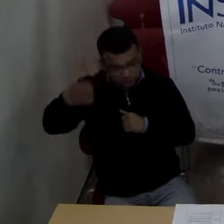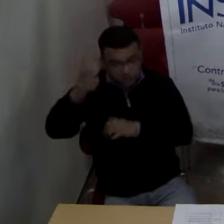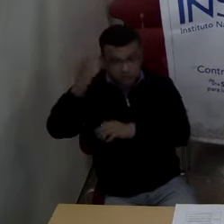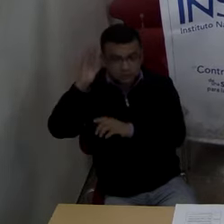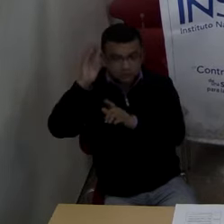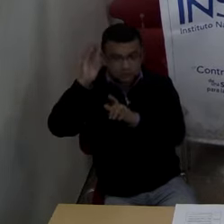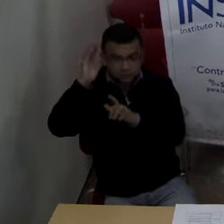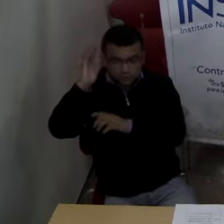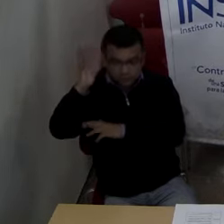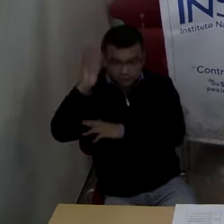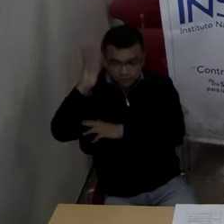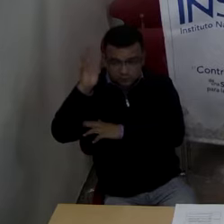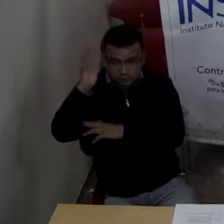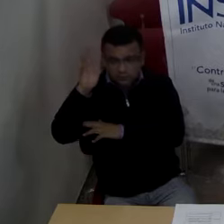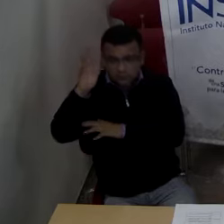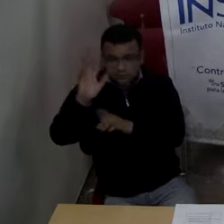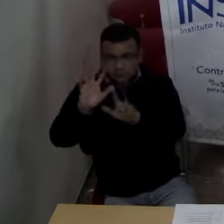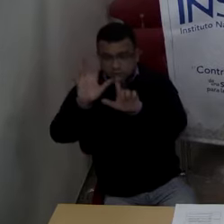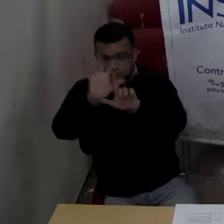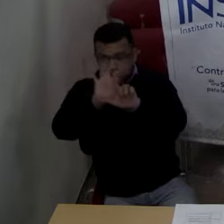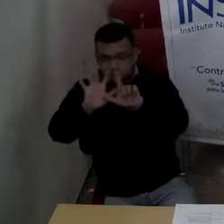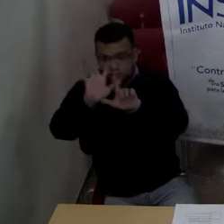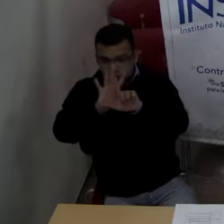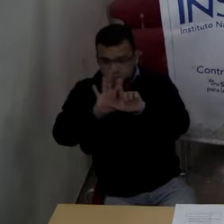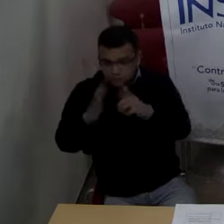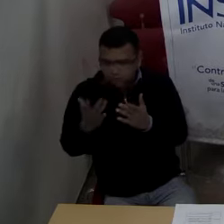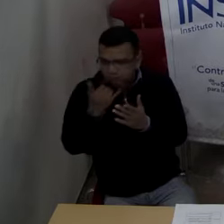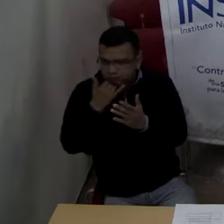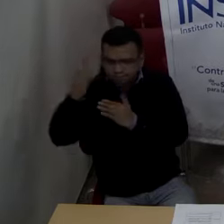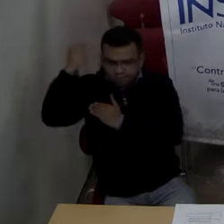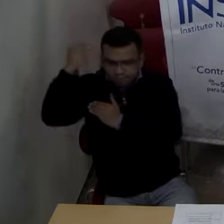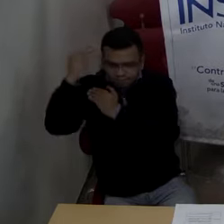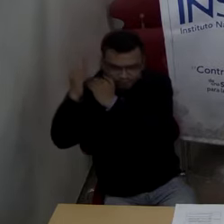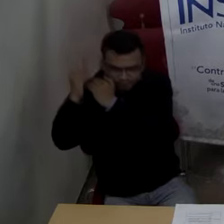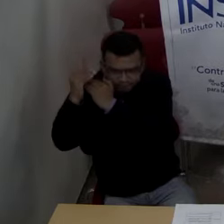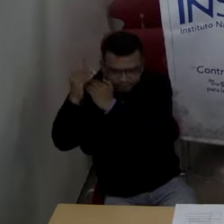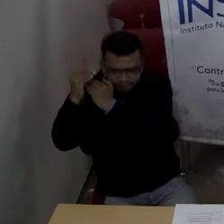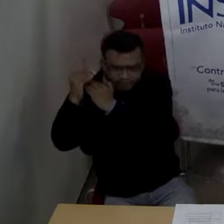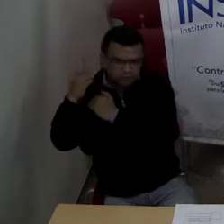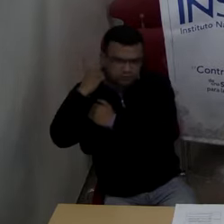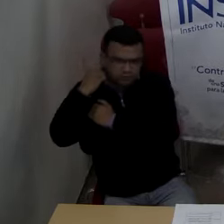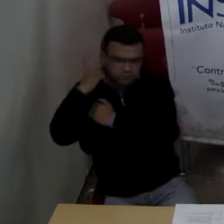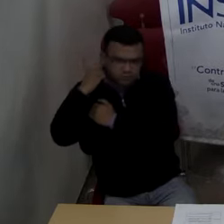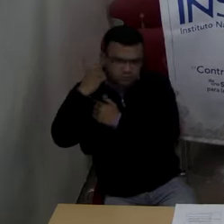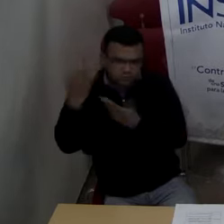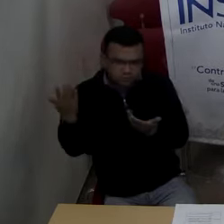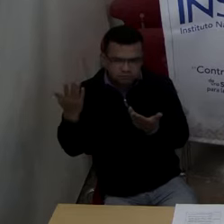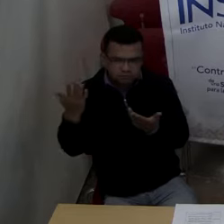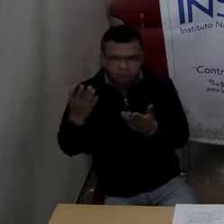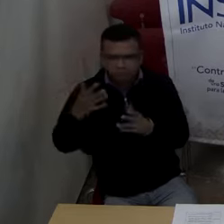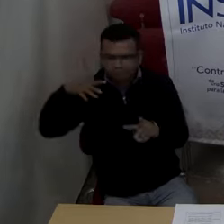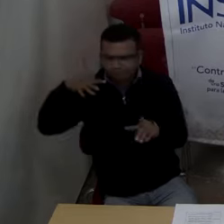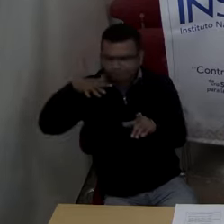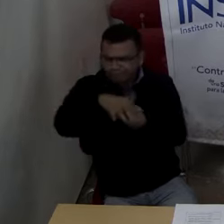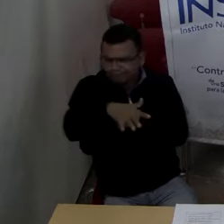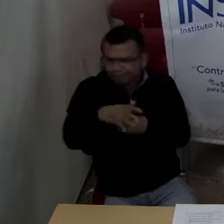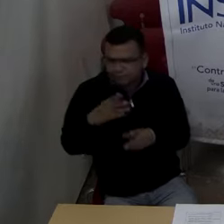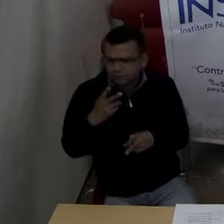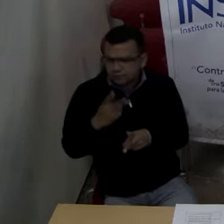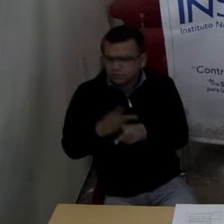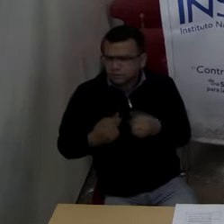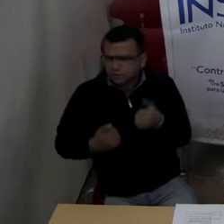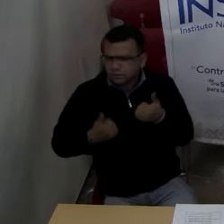esa deficiencia auditiva, cuáles serían los factores de riesgo y cerraríamos el ciclo con el